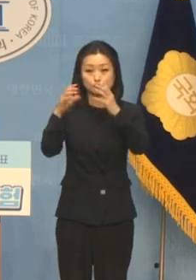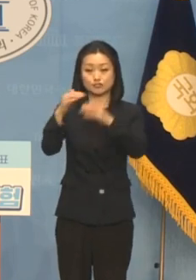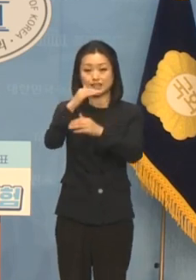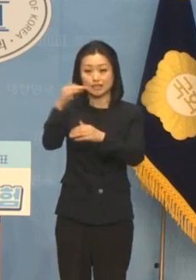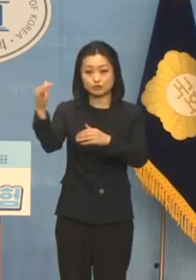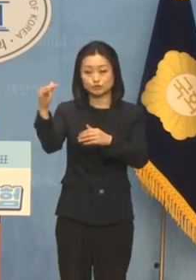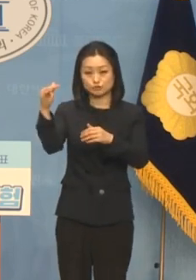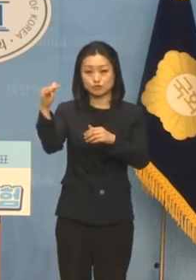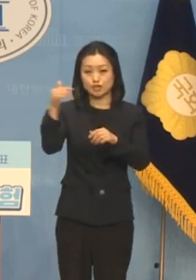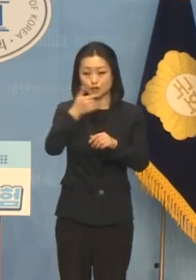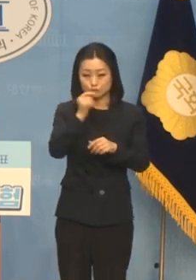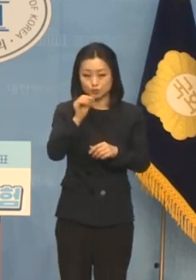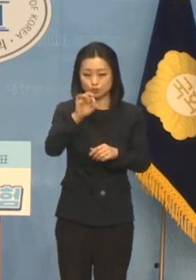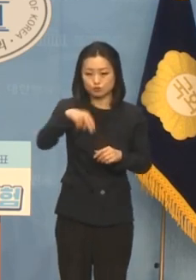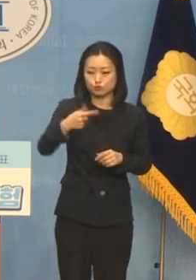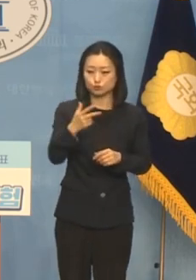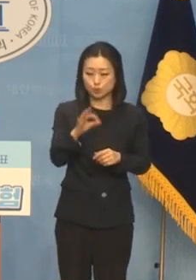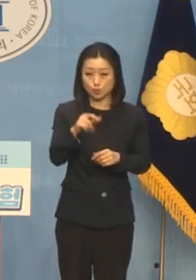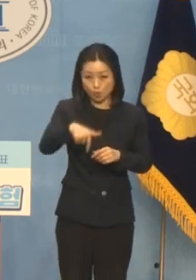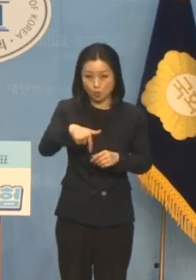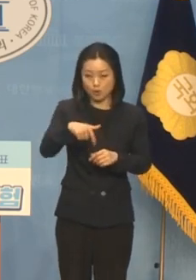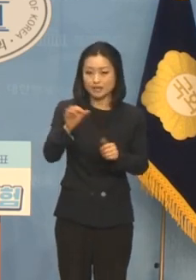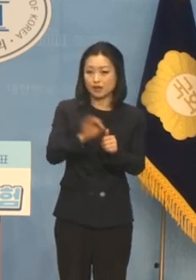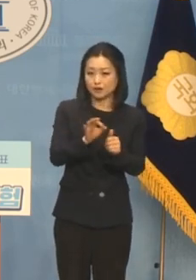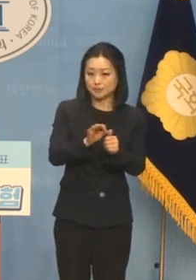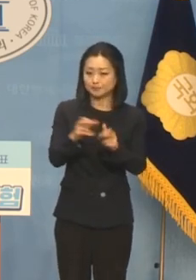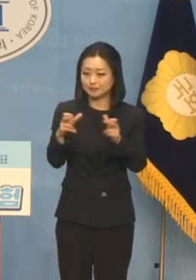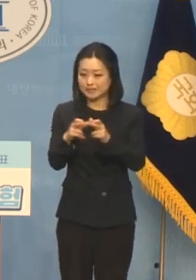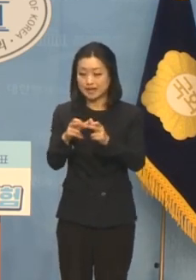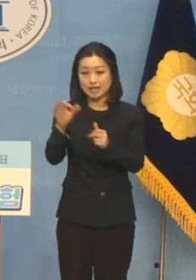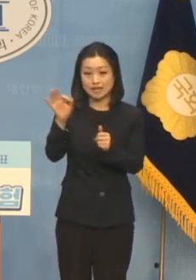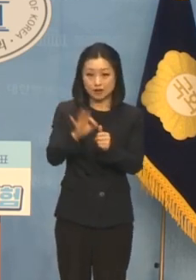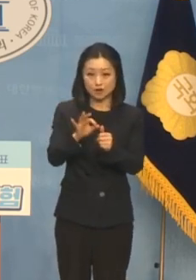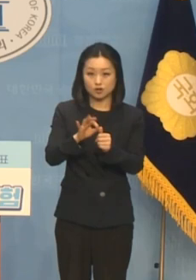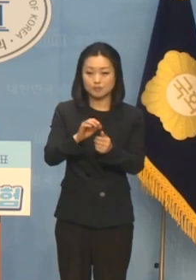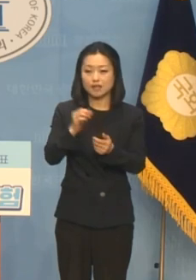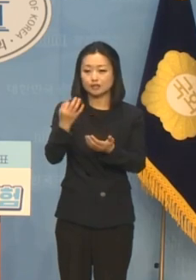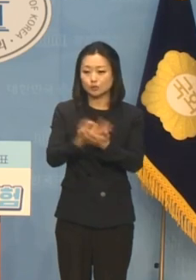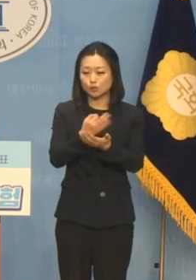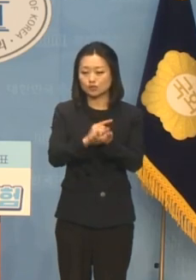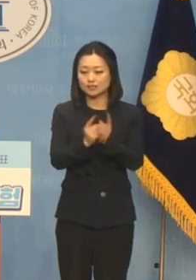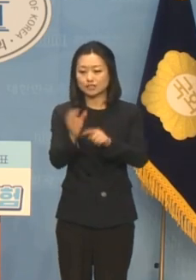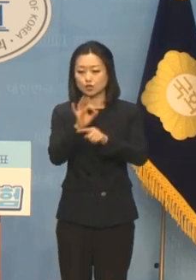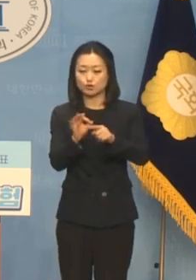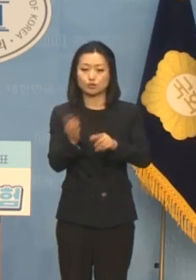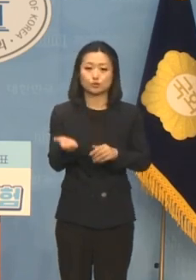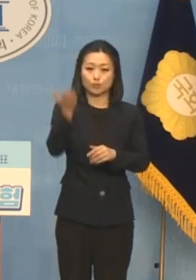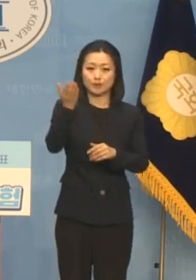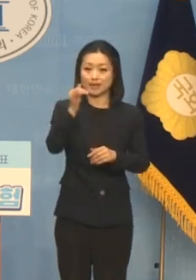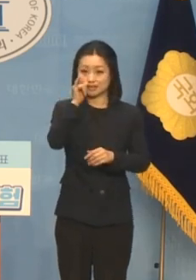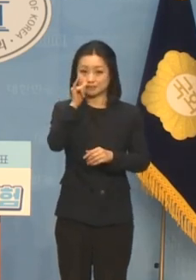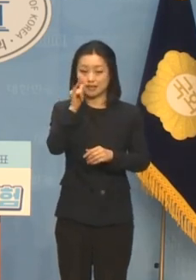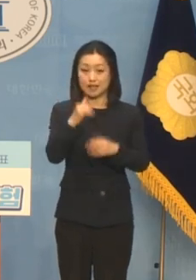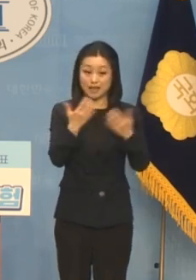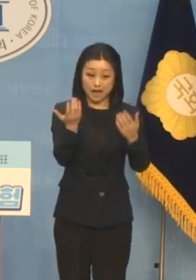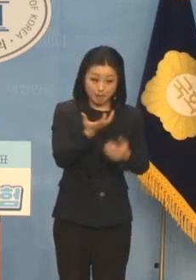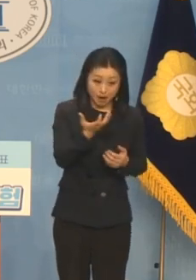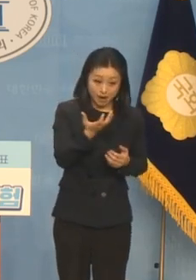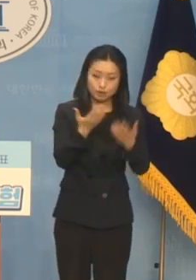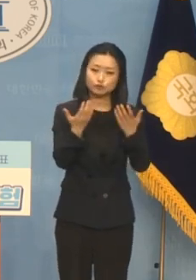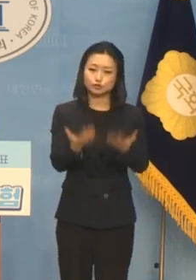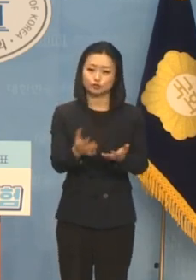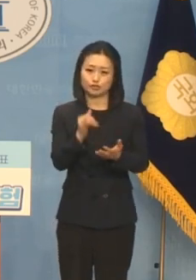턱없이 부족한 유족연금과 장애연금의 소득 대체율을 올리겠습니다. 아프면 쉴 수 있도록